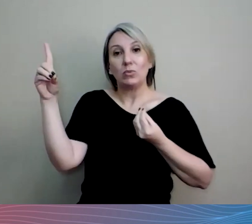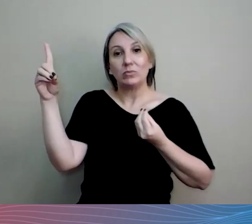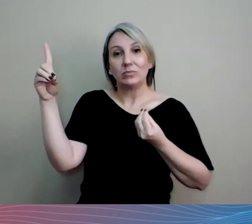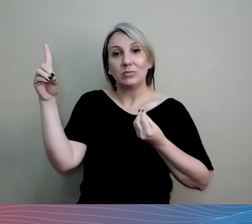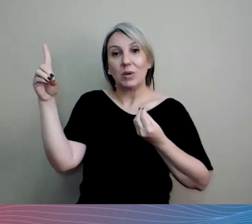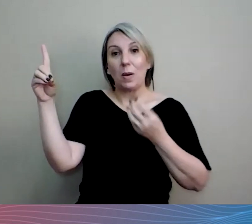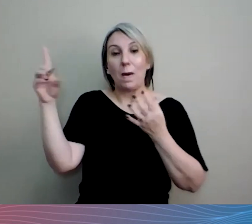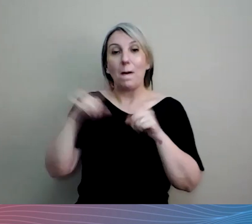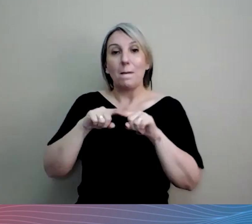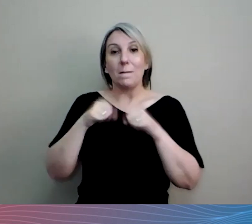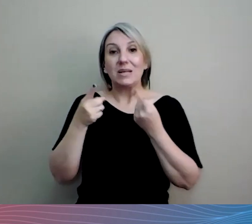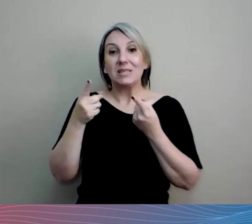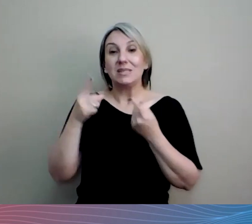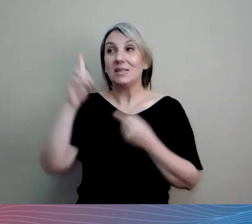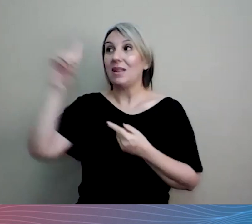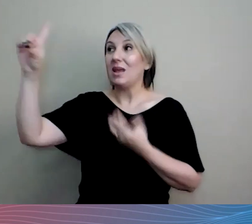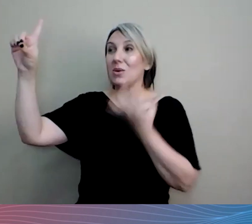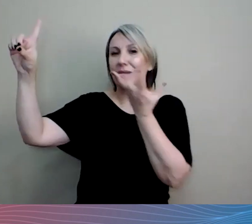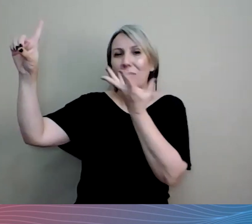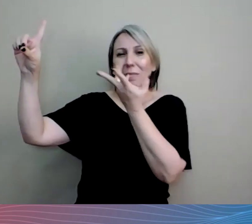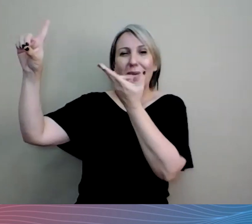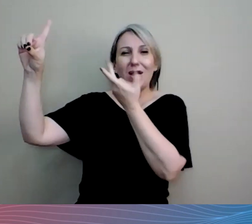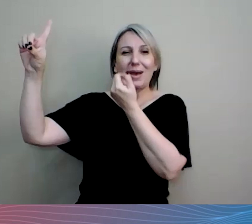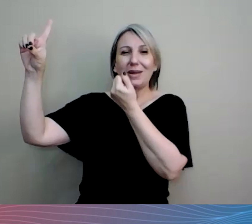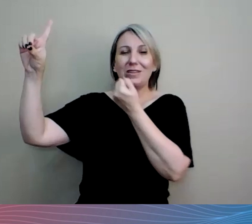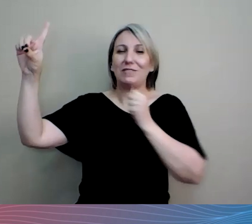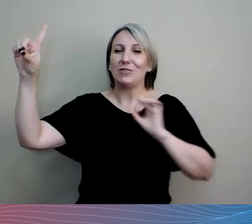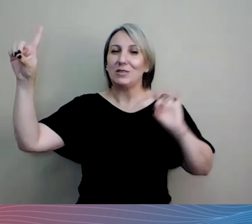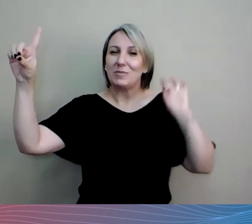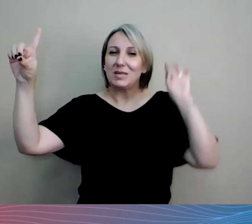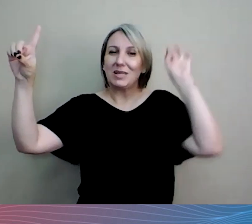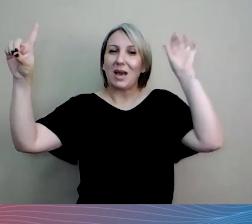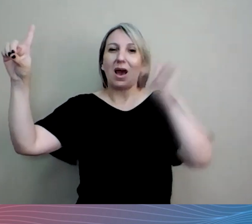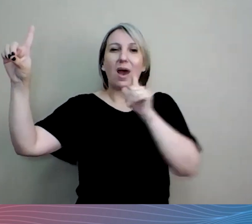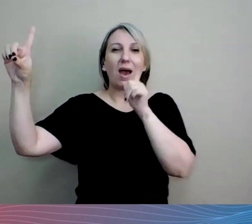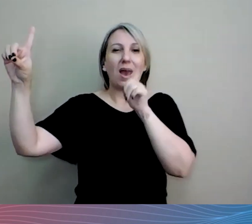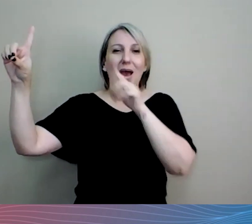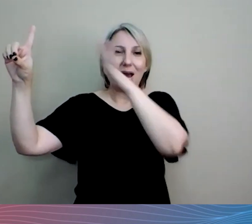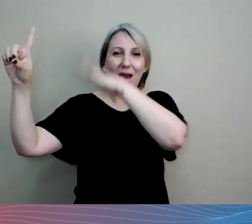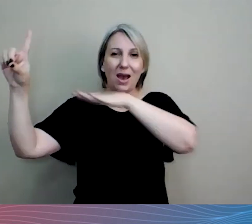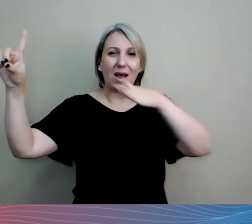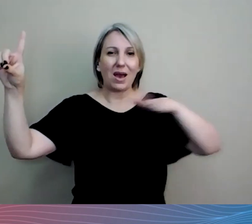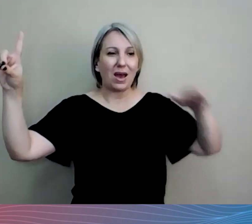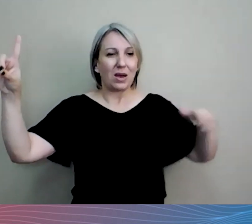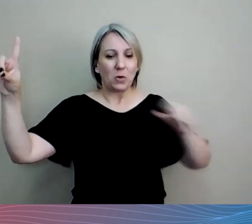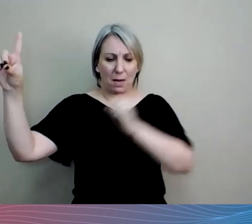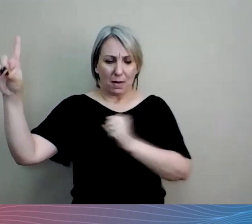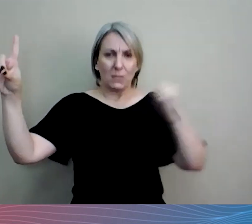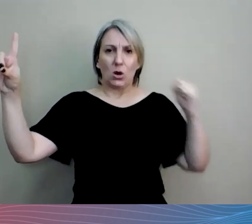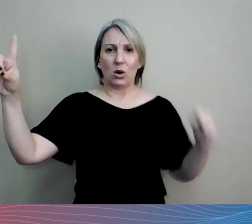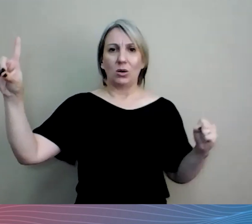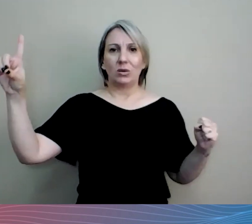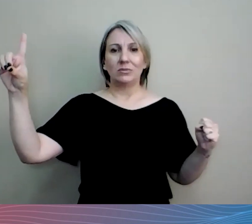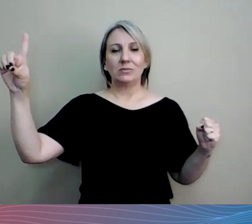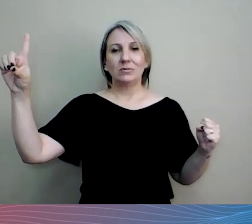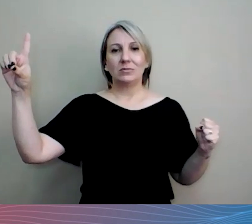em potencial, em riqueza de águas e também em poder. Então ele é